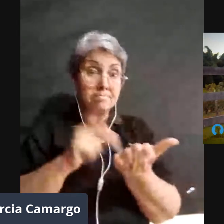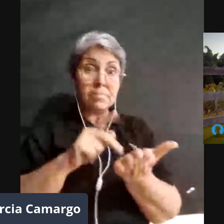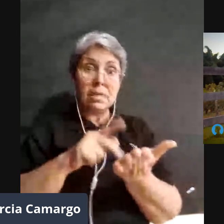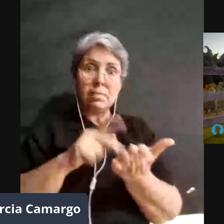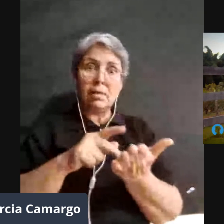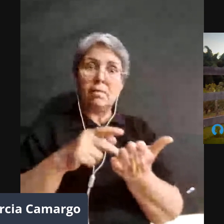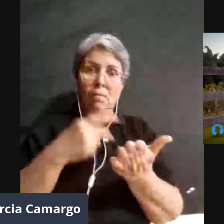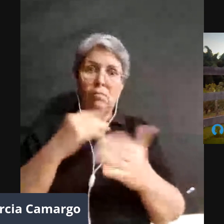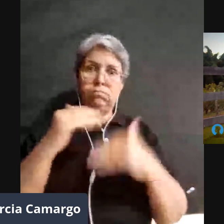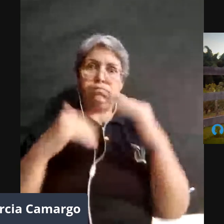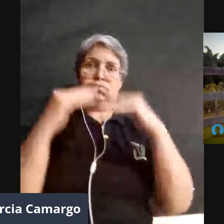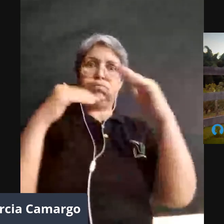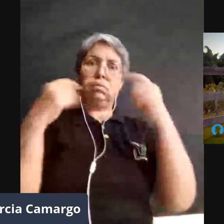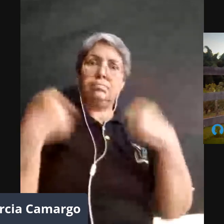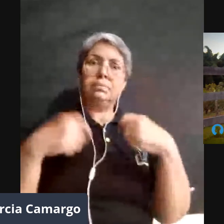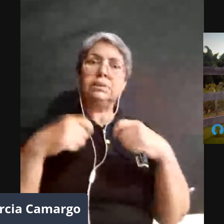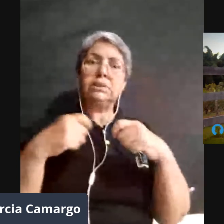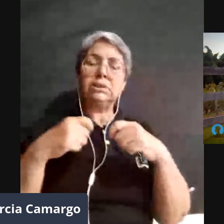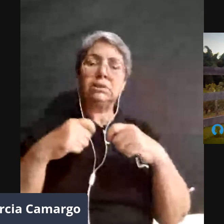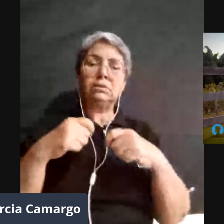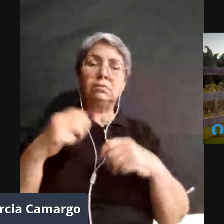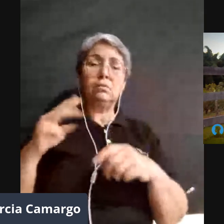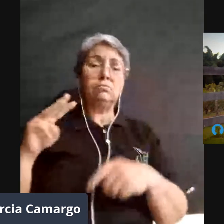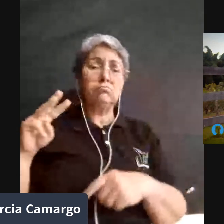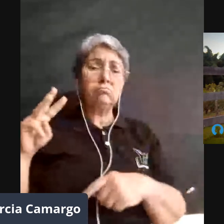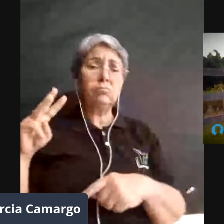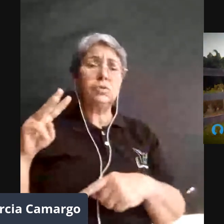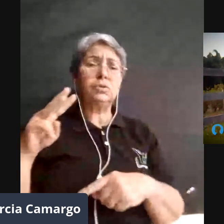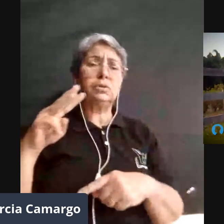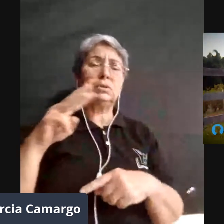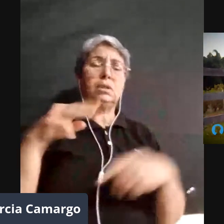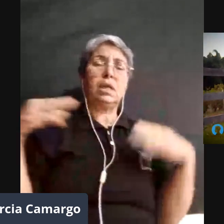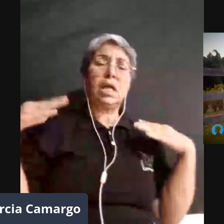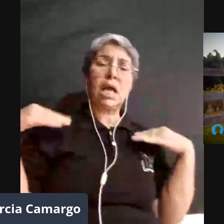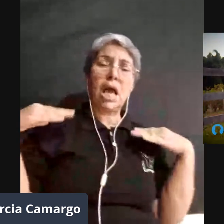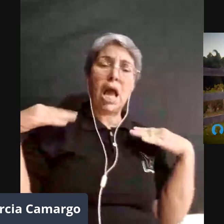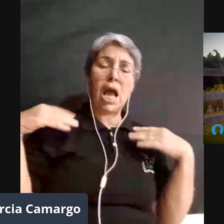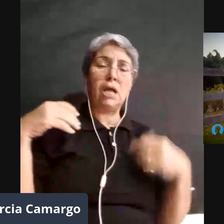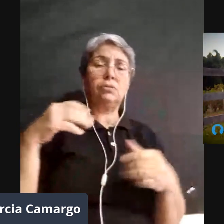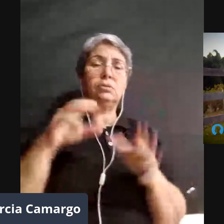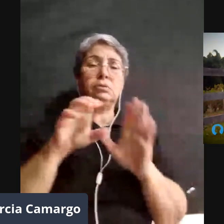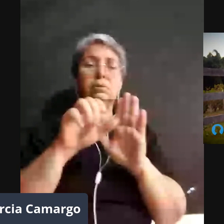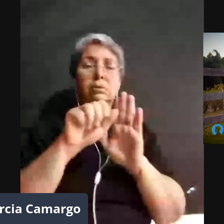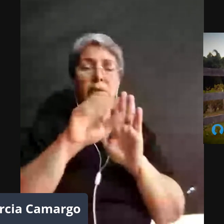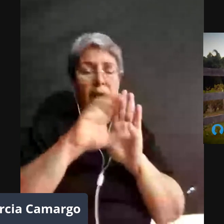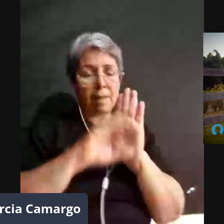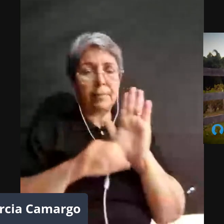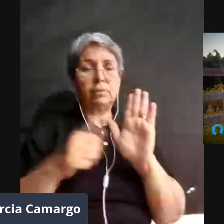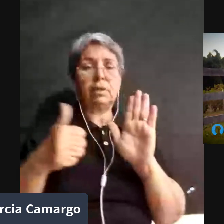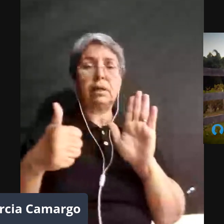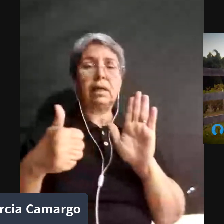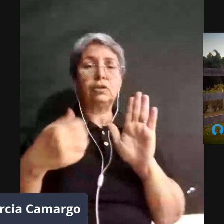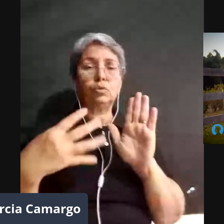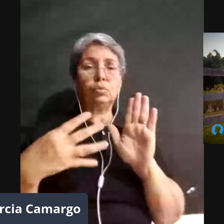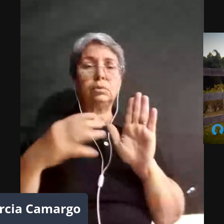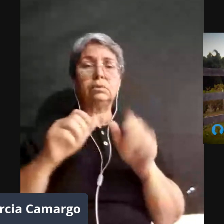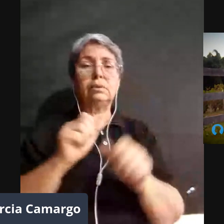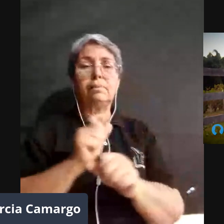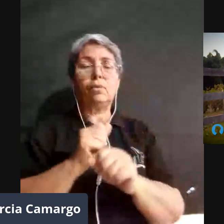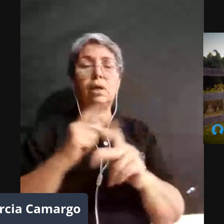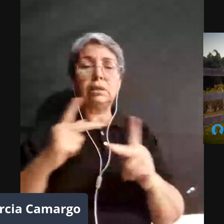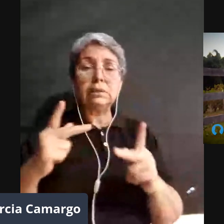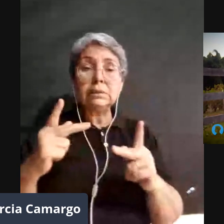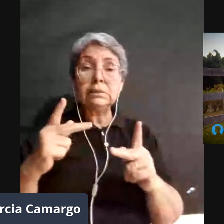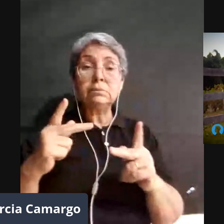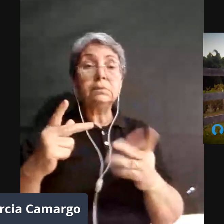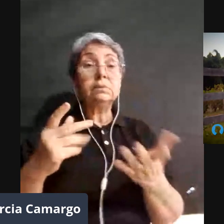acontecer. Os 3 anjos de Apocalipse 14 ainda não soltaram os ventos, não agitaram o mundo. Bilhões